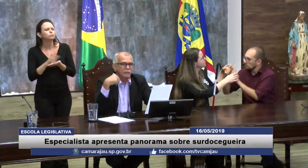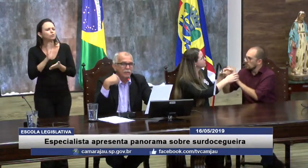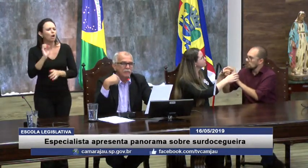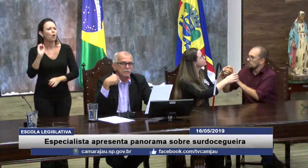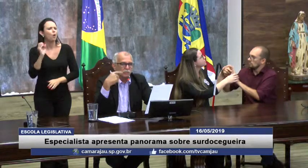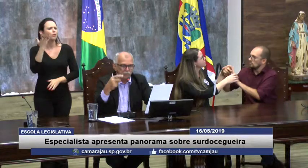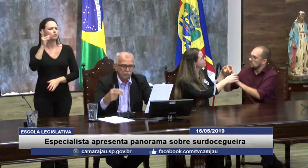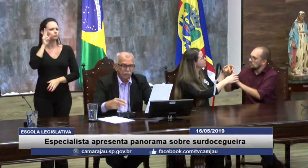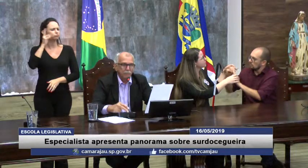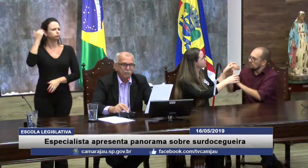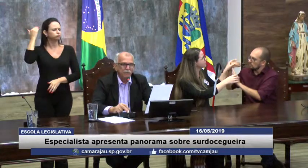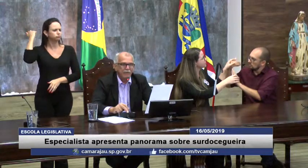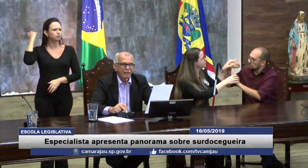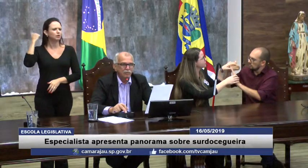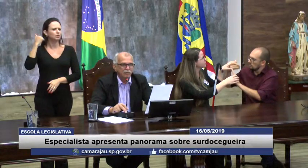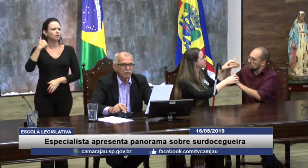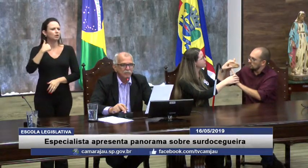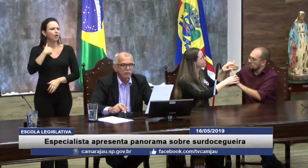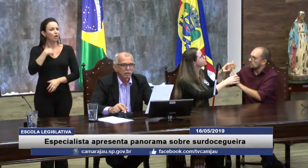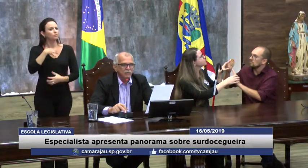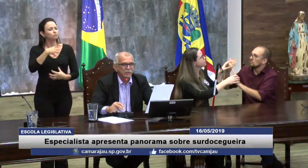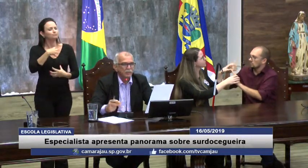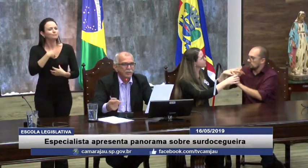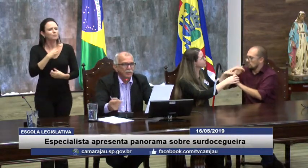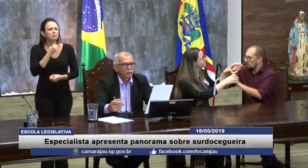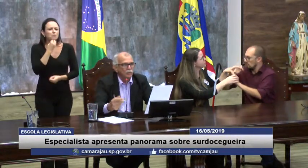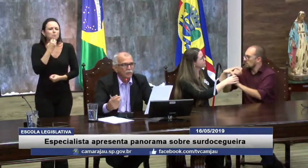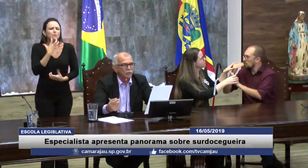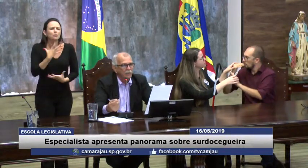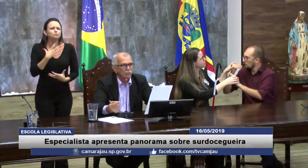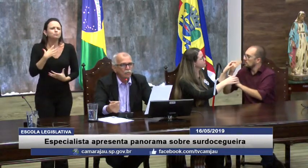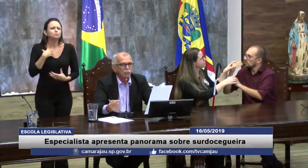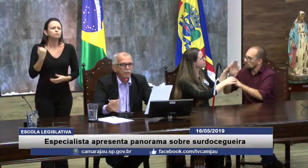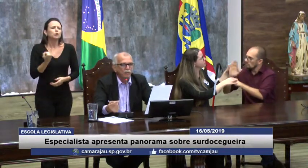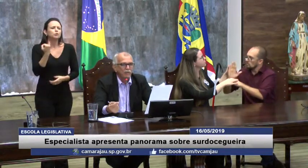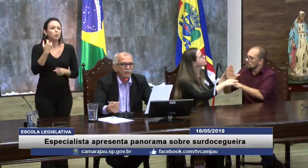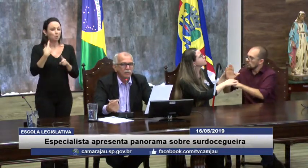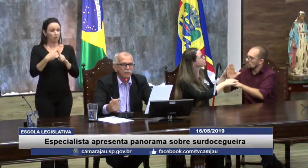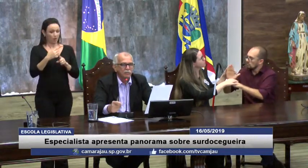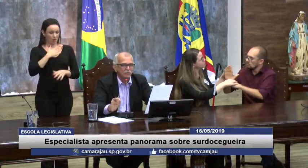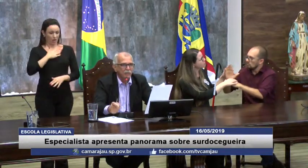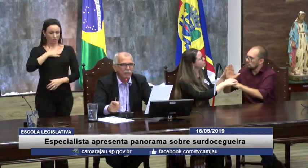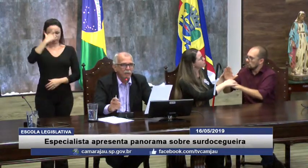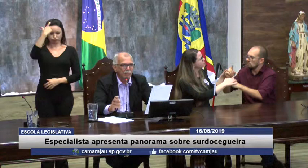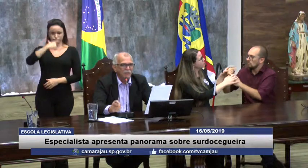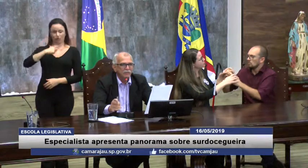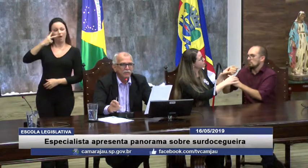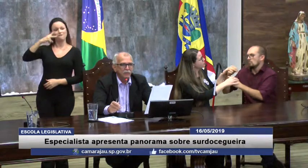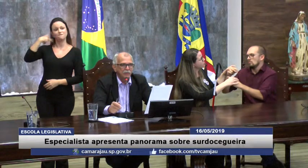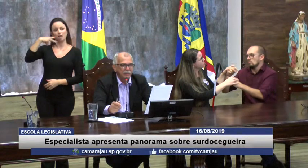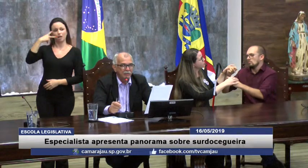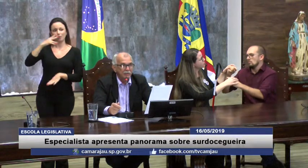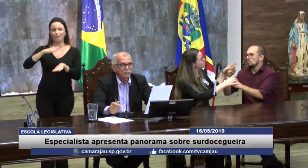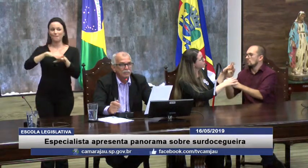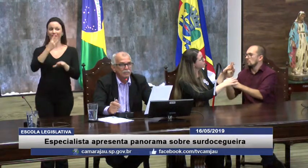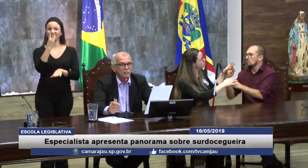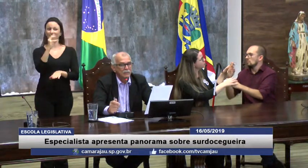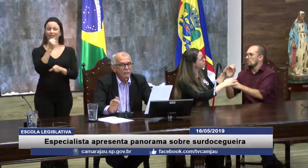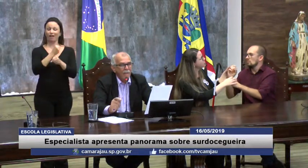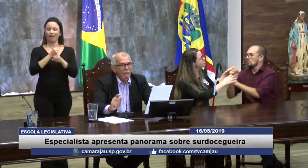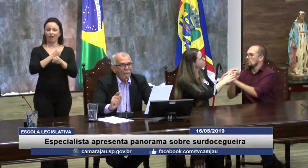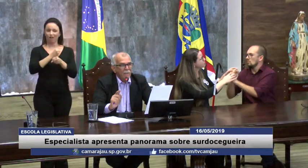tempo atrás, eu tive o privilégio de estar participando, porque eu, como vereador, já há mais de 30